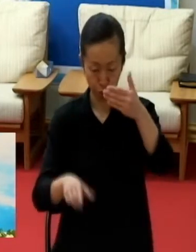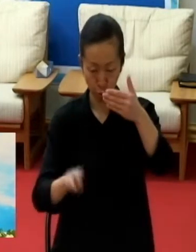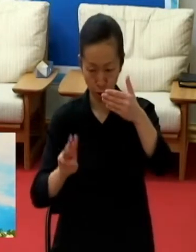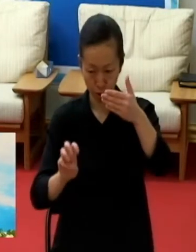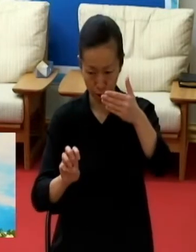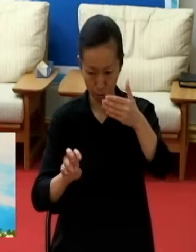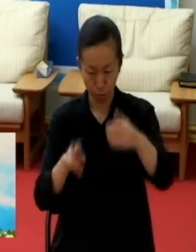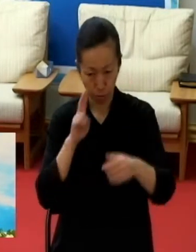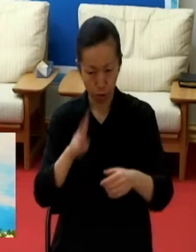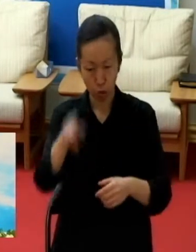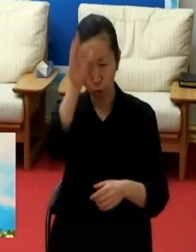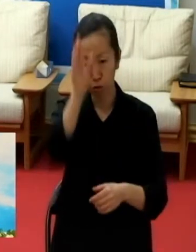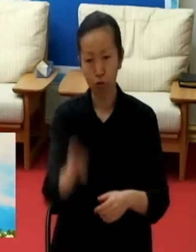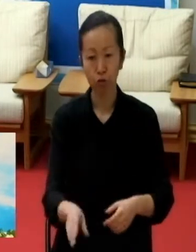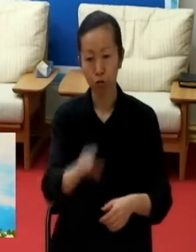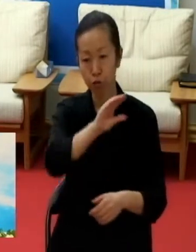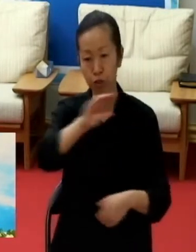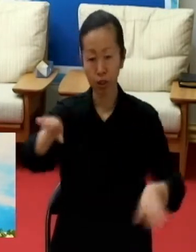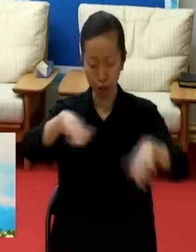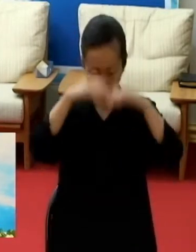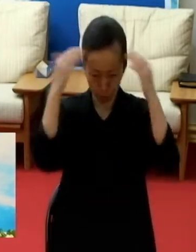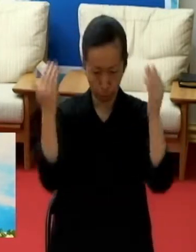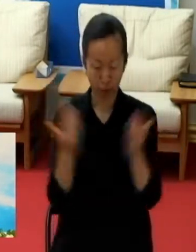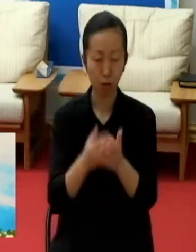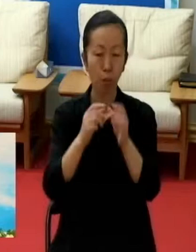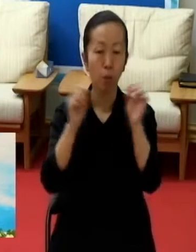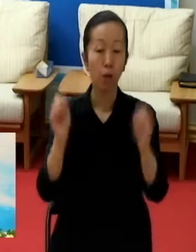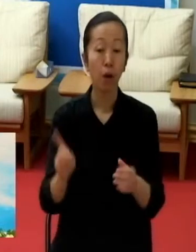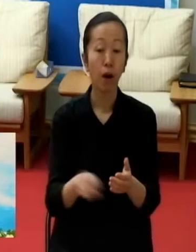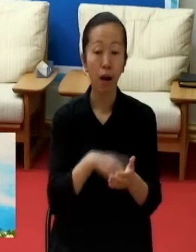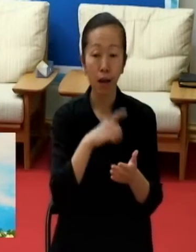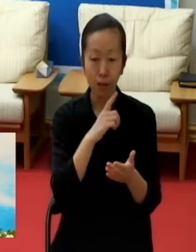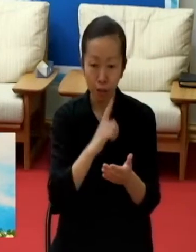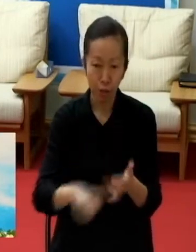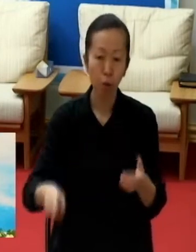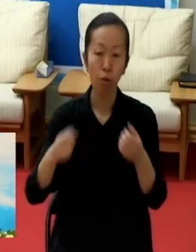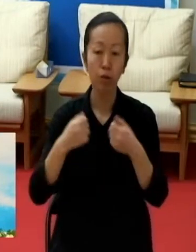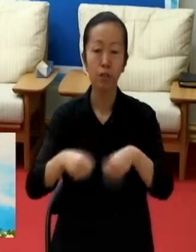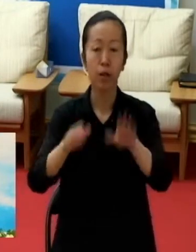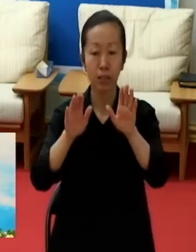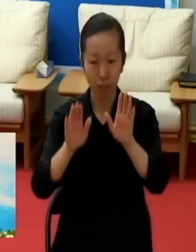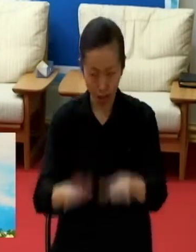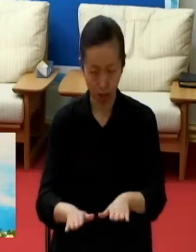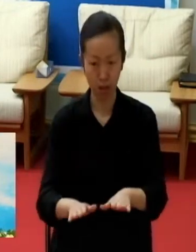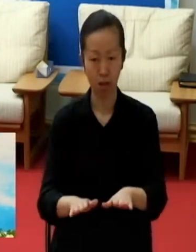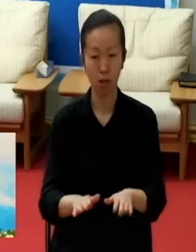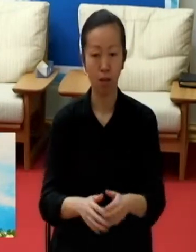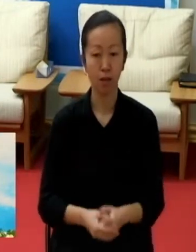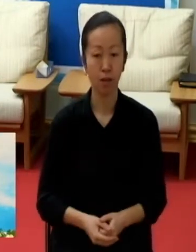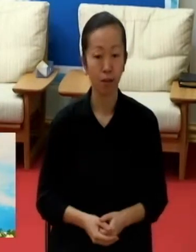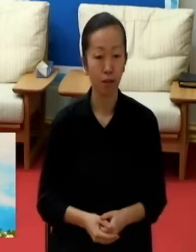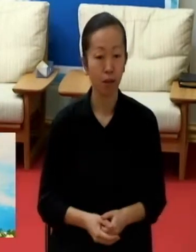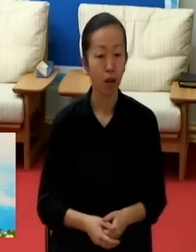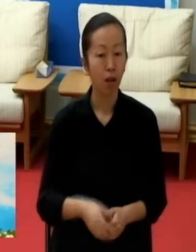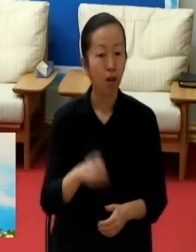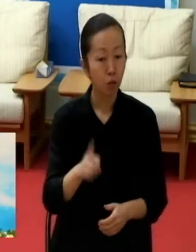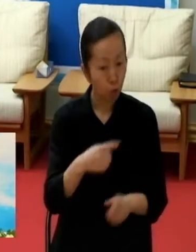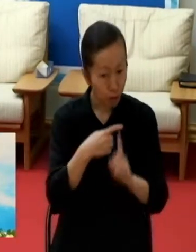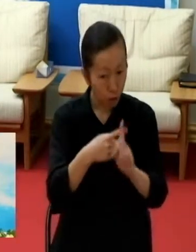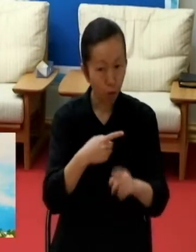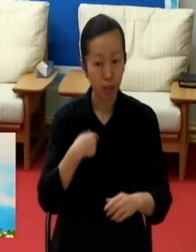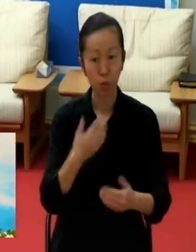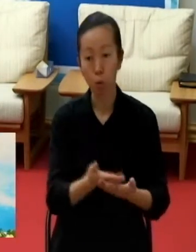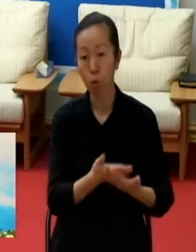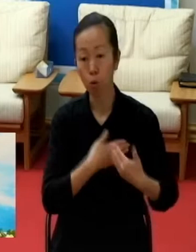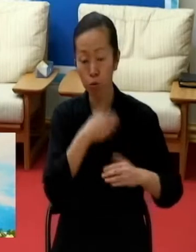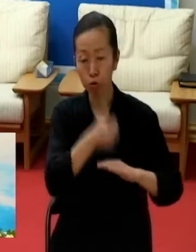と十字架で全ての問題を完了し 그래서 ました。 그리스도를 내 마음의 주인으로 영접한 자를 하나님 자녀라 그럽니다. そのキリストを私